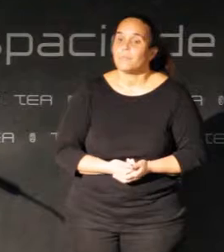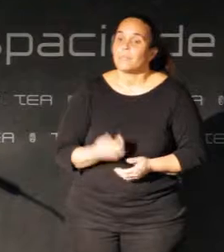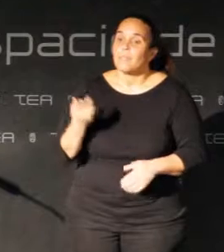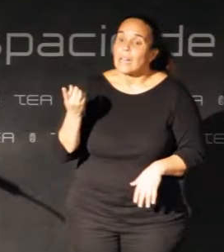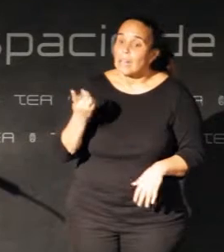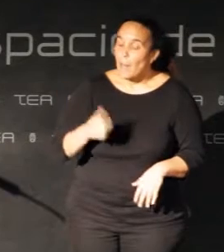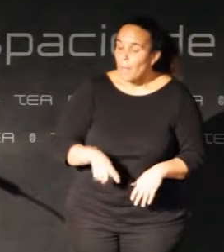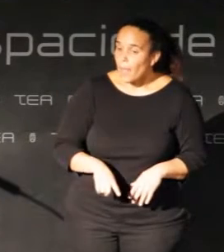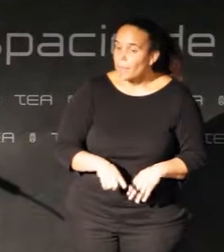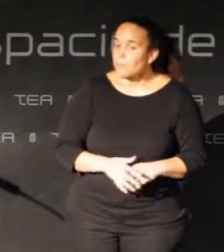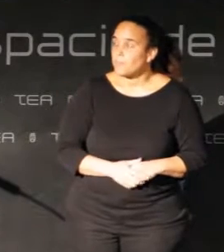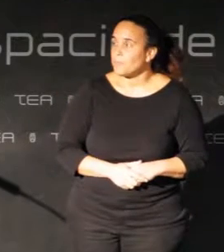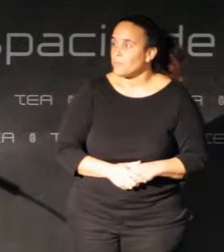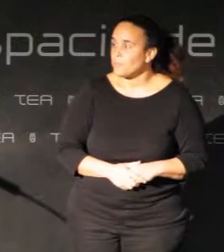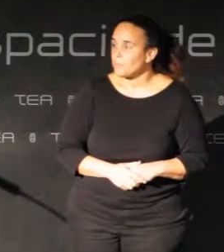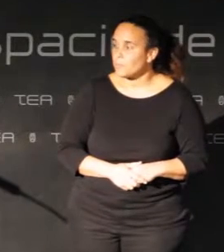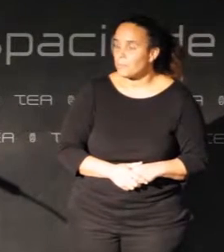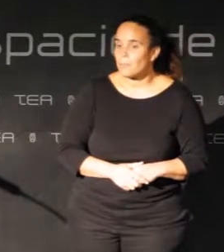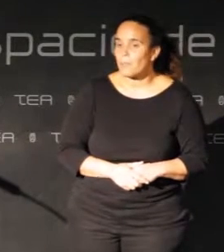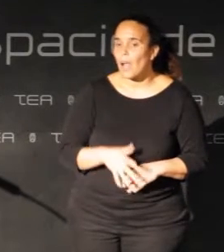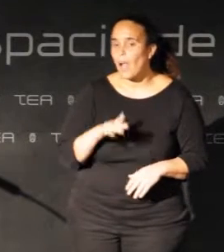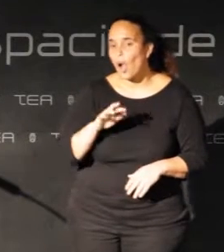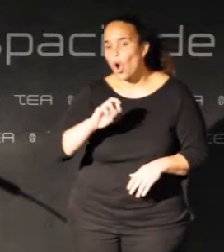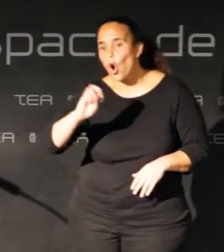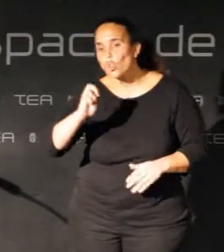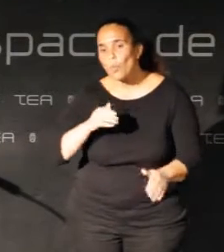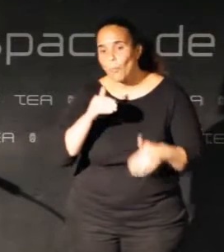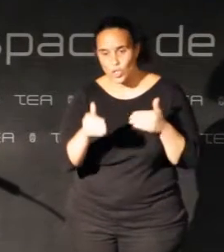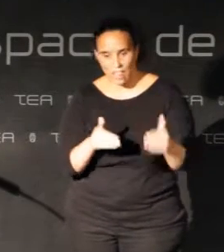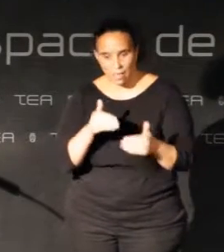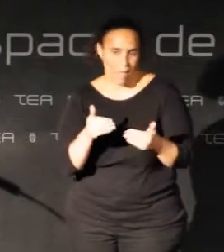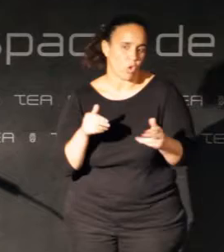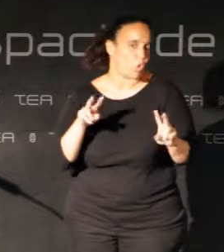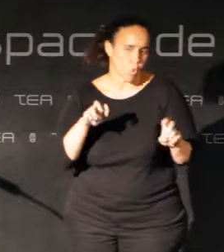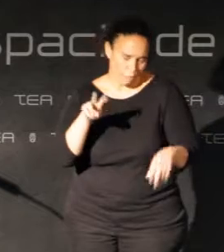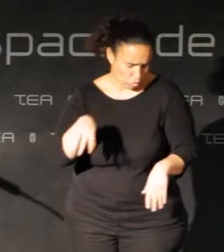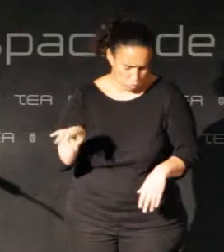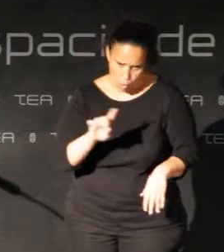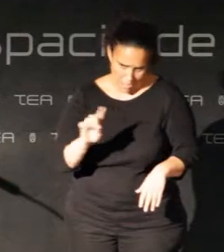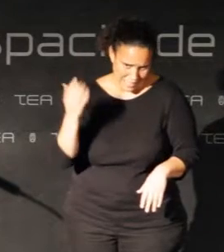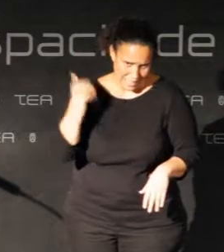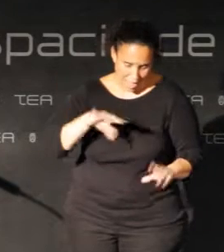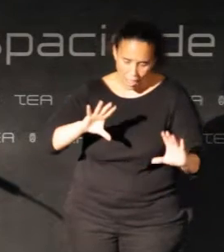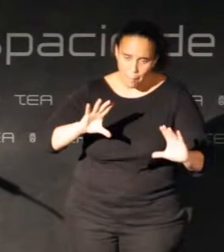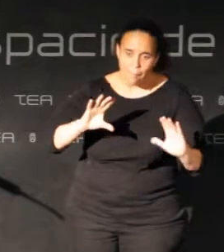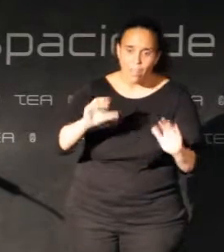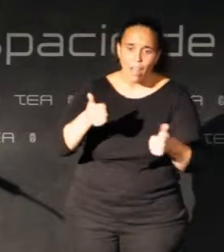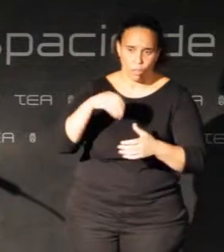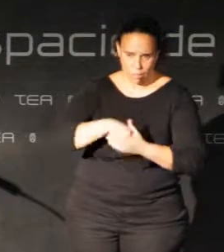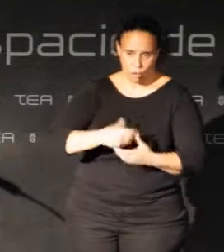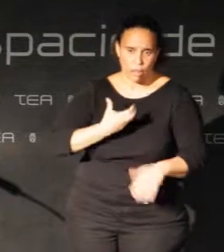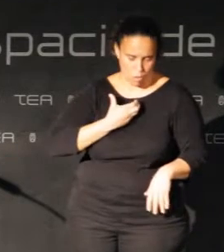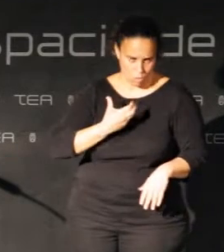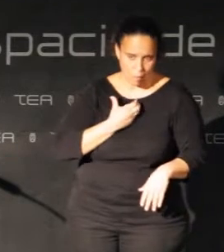Luego también tenemos un procedimiento que ya no es novedoso, que ya tenemos instaurado en el